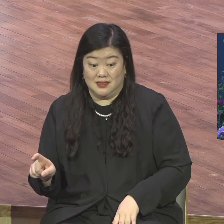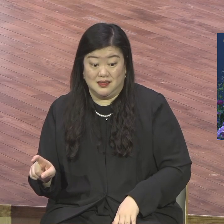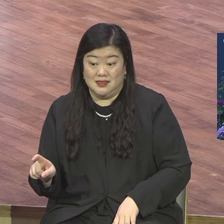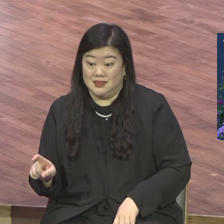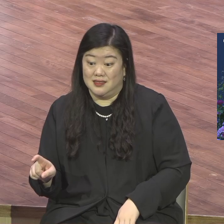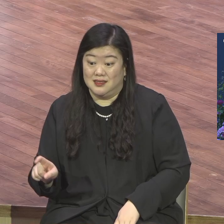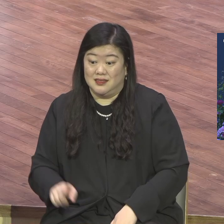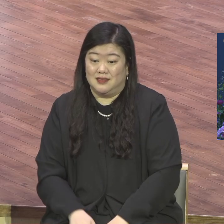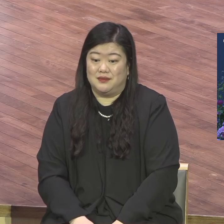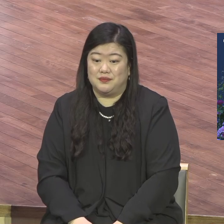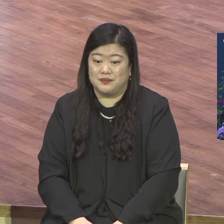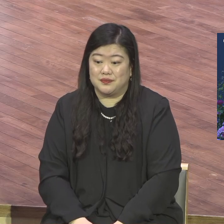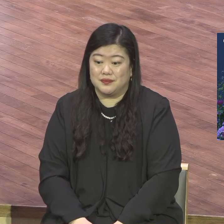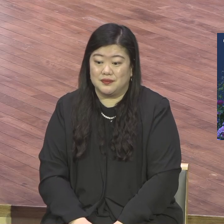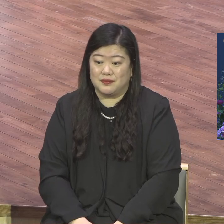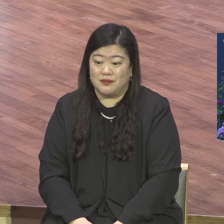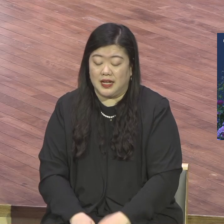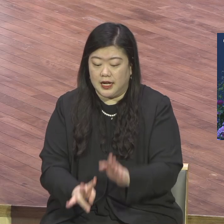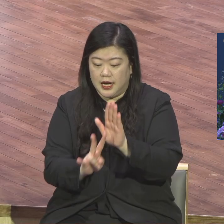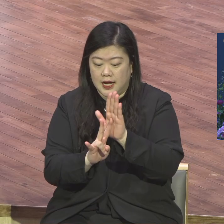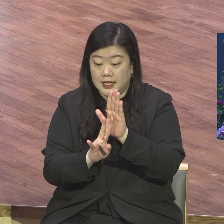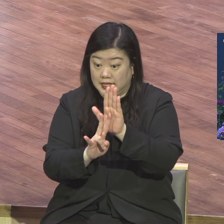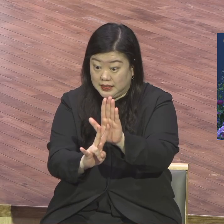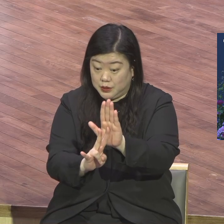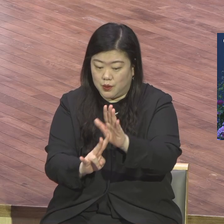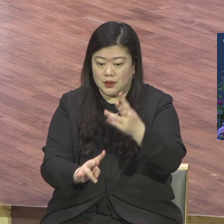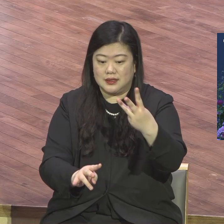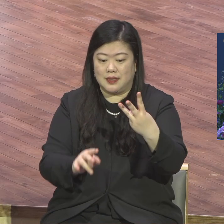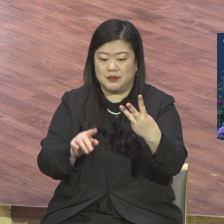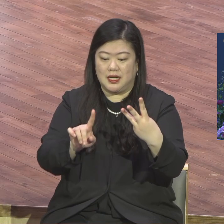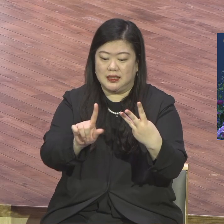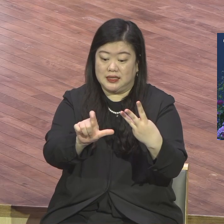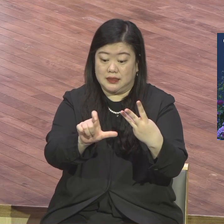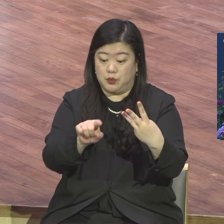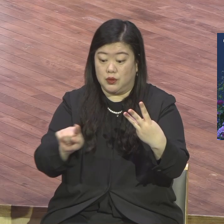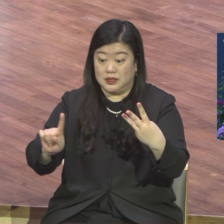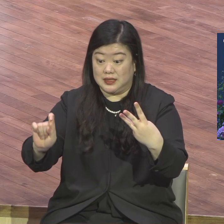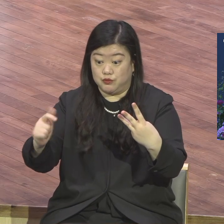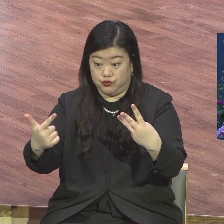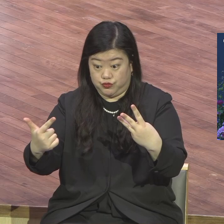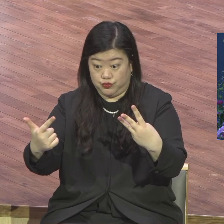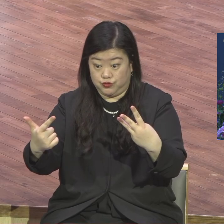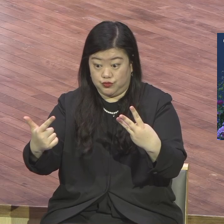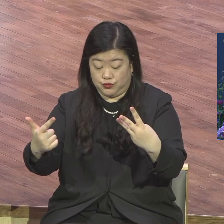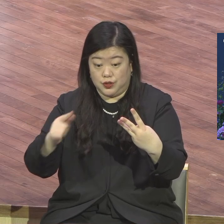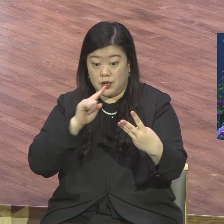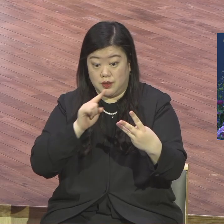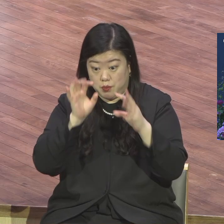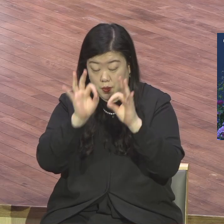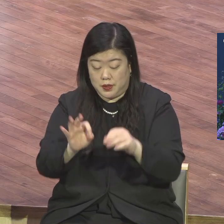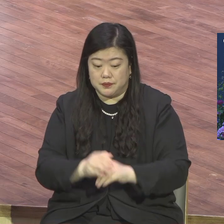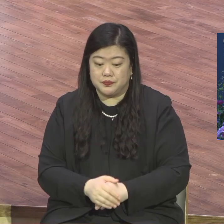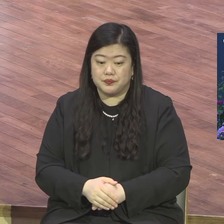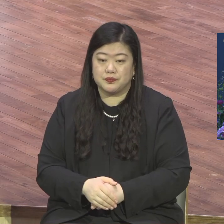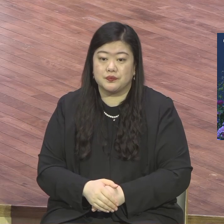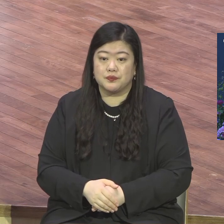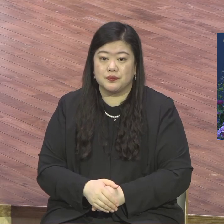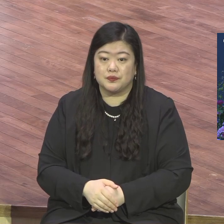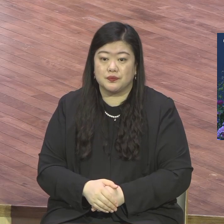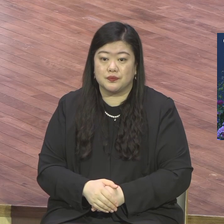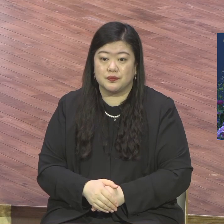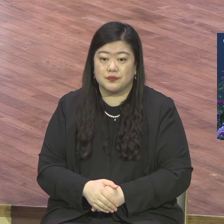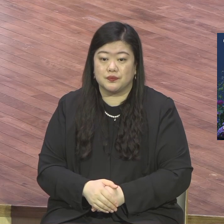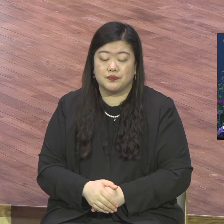신앙생활 3장 요한계시록 3장 15절로 16절에 예수님께서 라오데기아 교회의 성도들에게